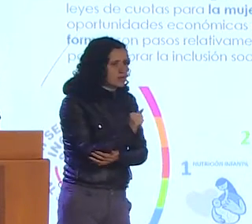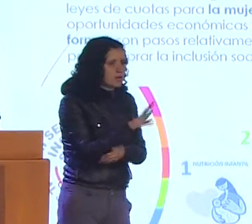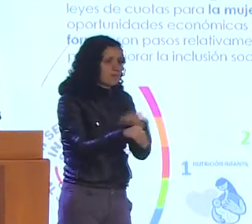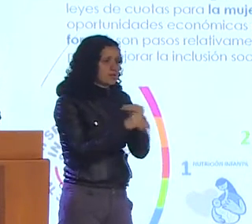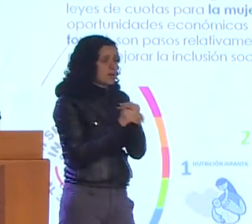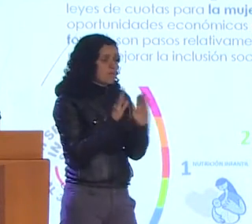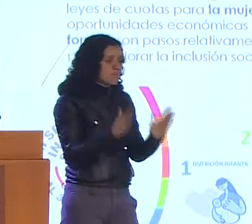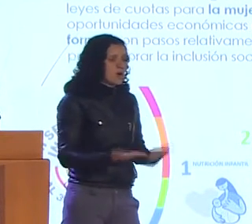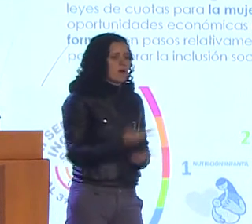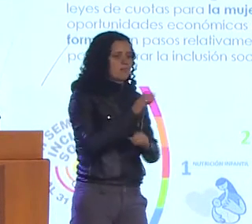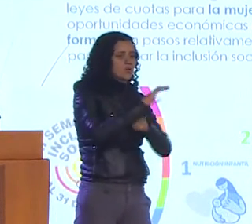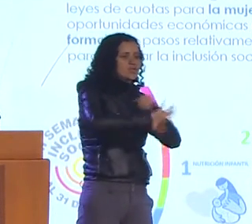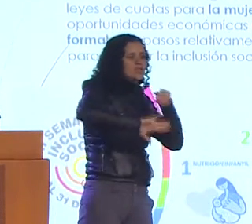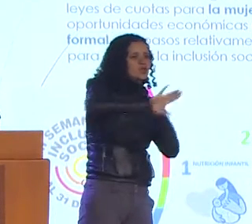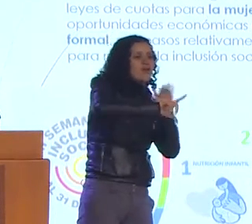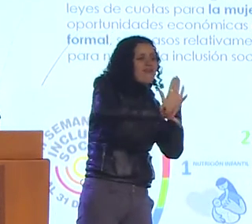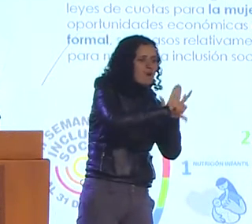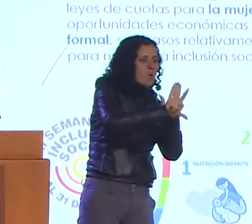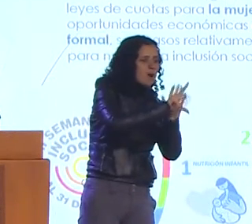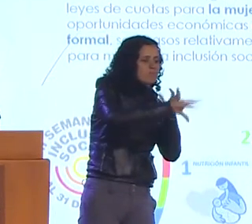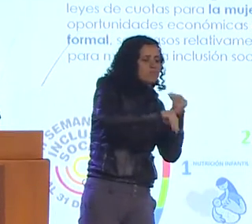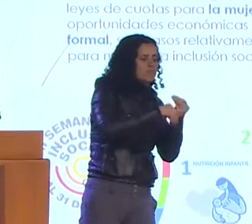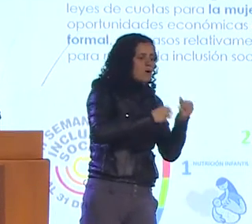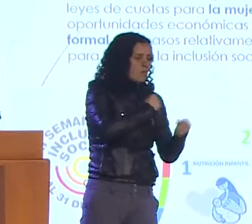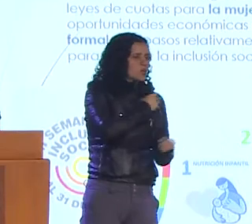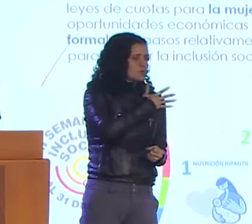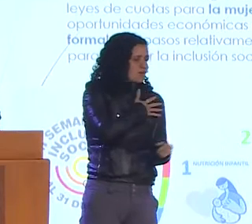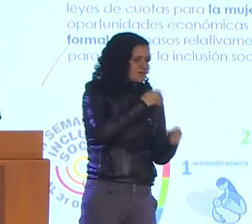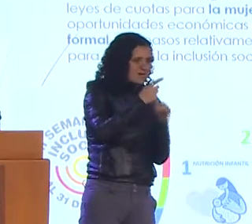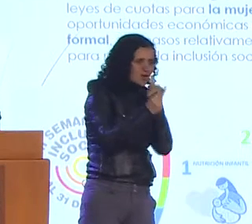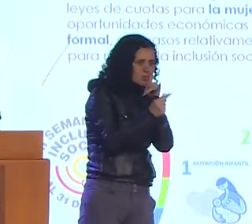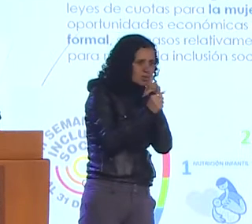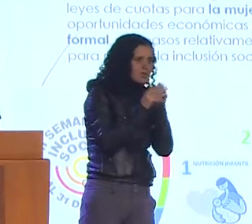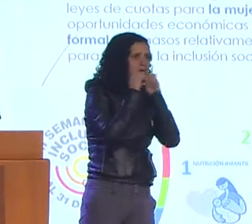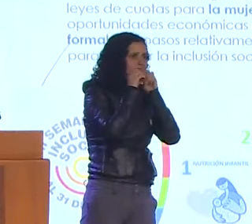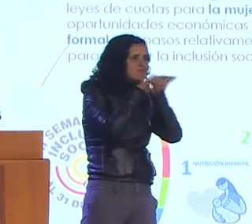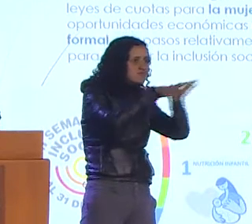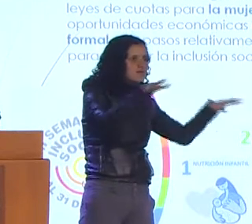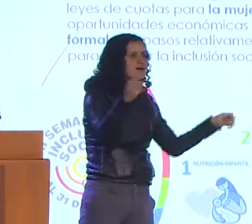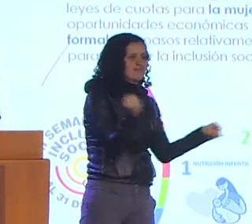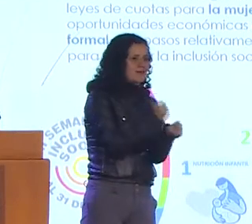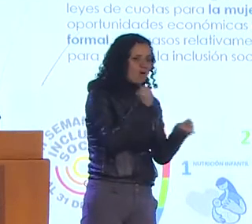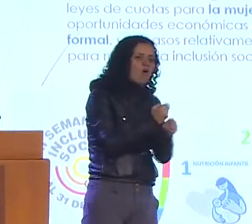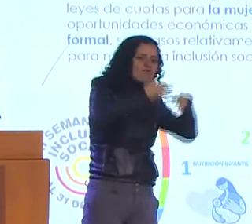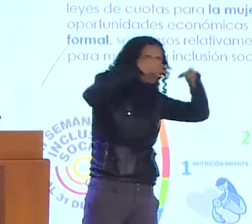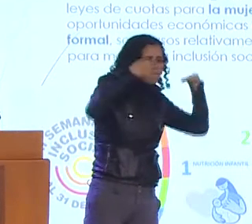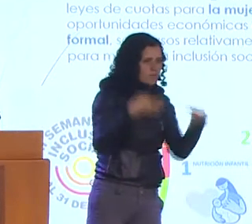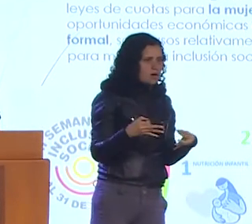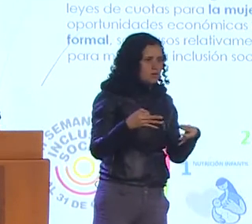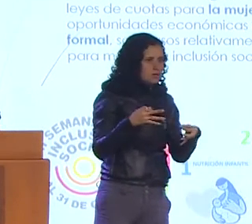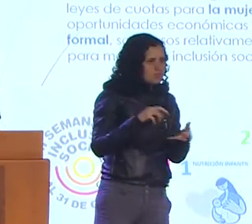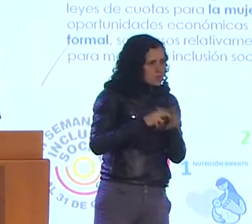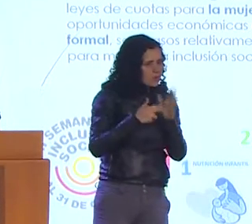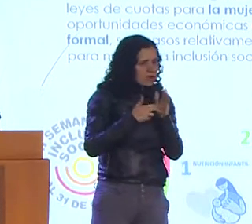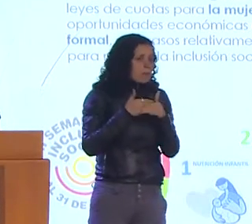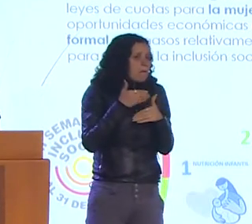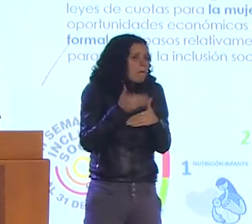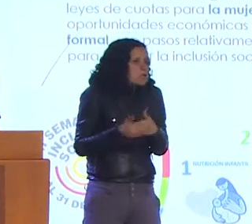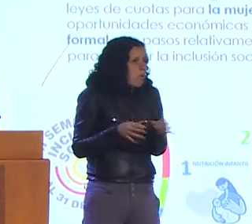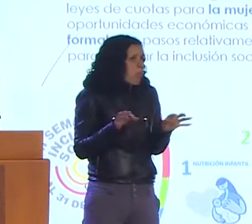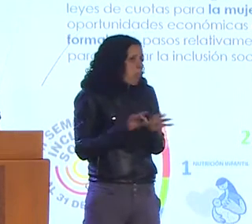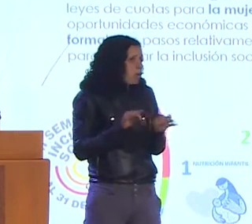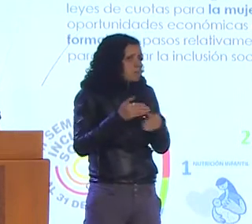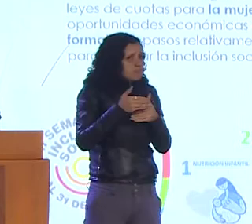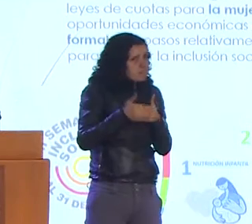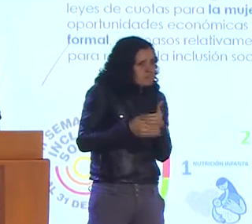la protección legal en oportunidades económicas. Expandir el empleo formal. Son pasos relativamente sencillos